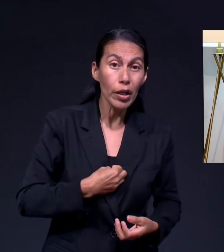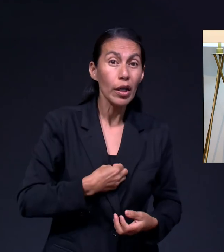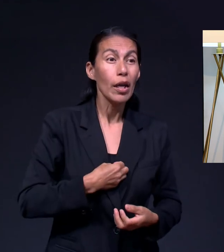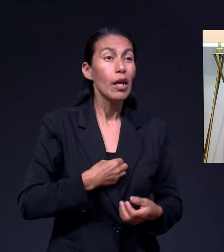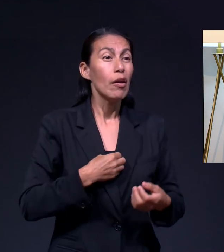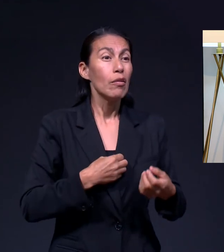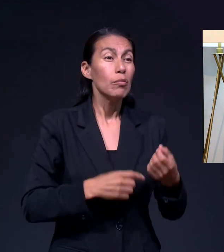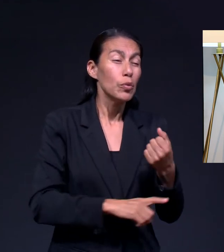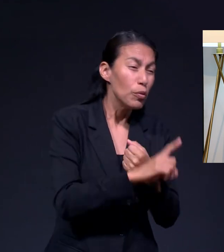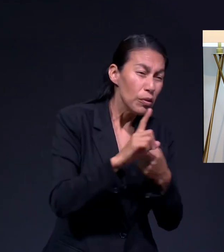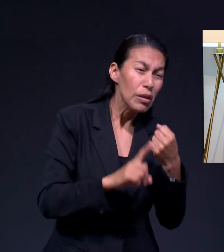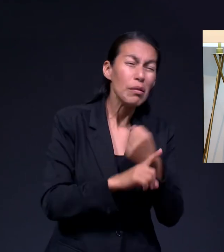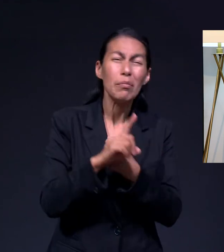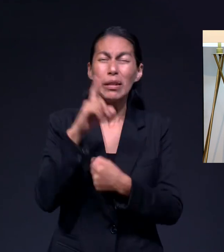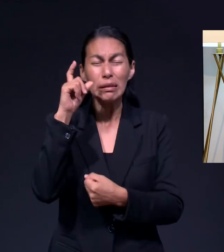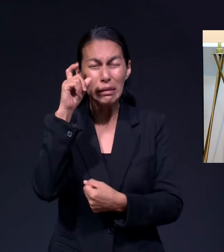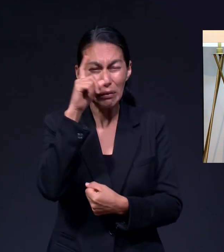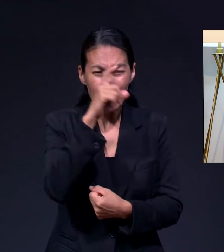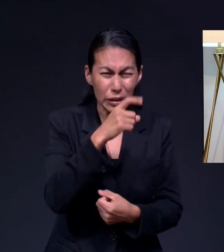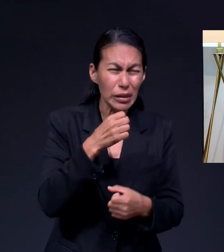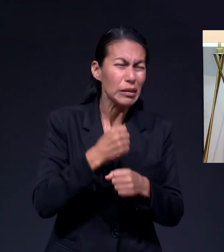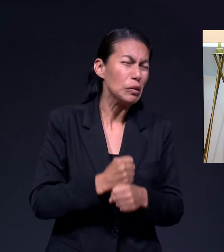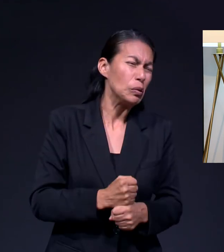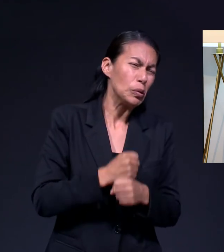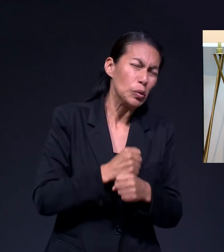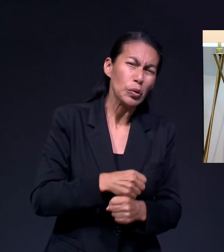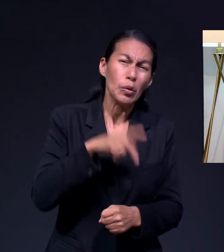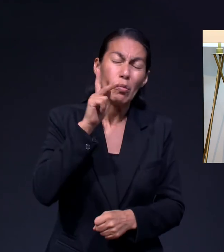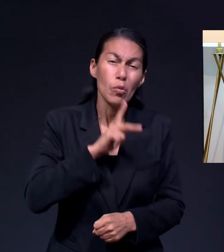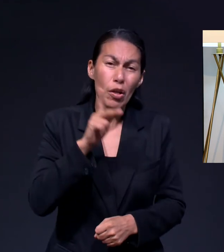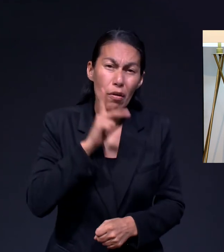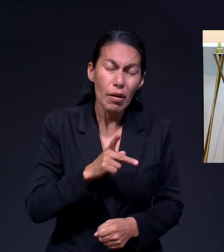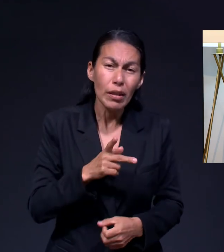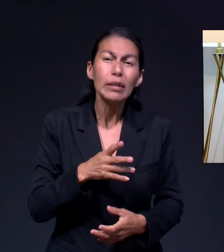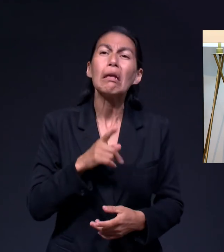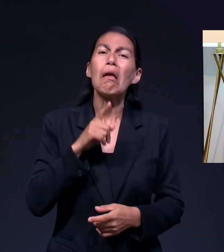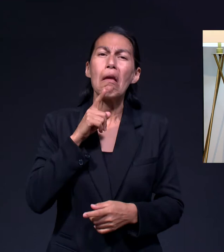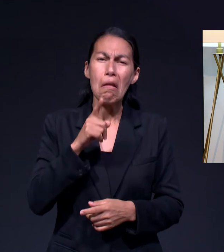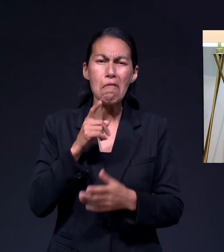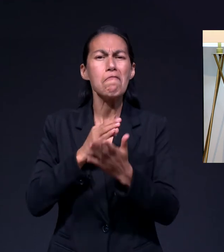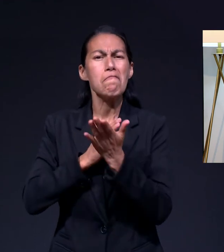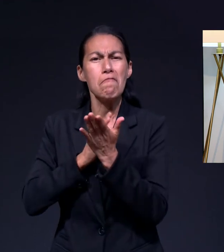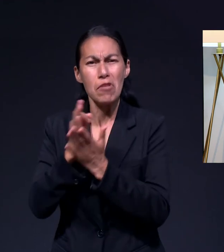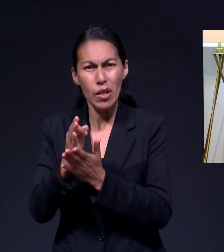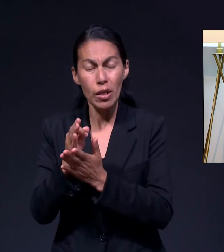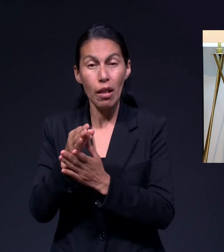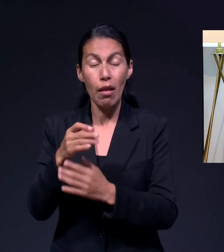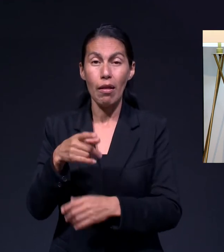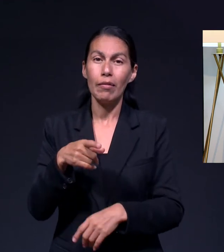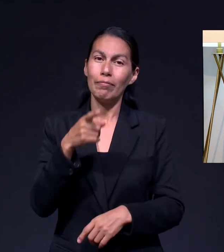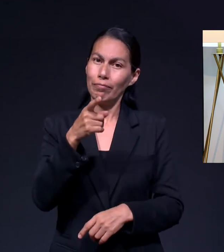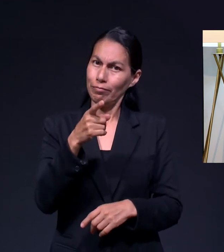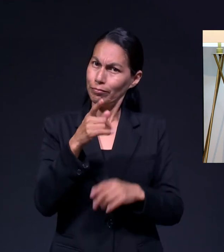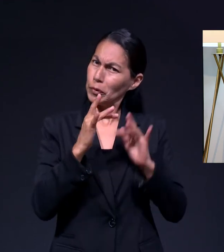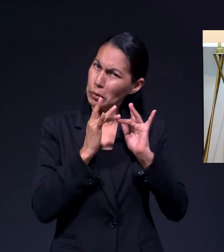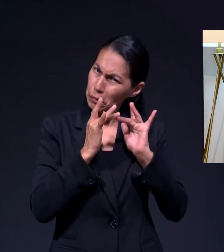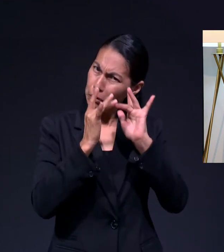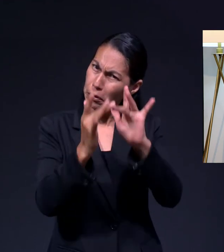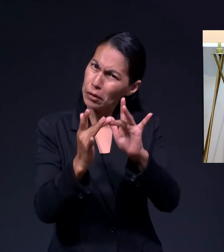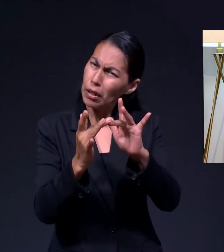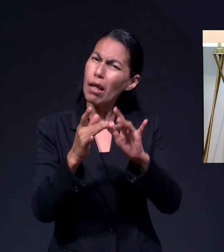dios aún ante las adversidades y las pruebas no te no te pierdas